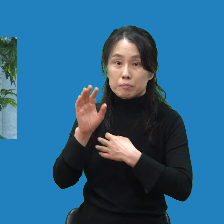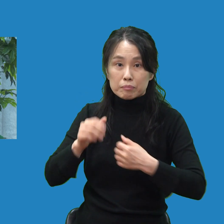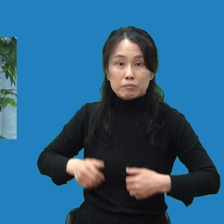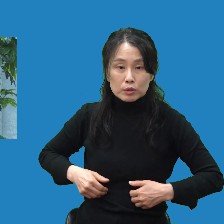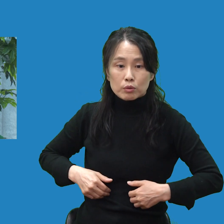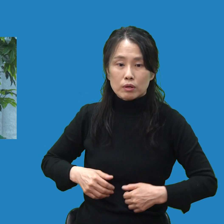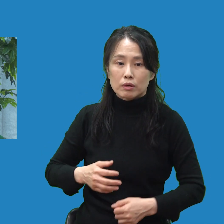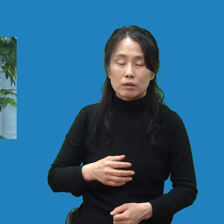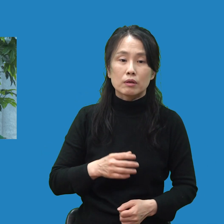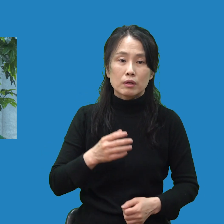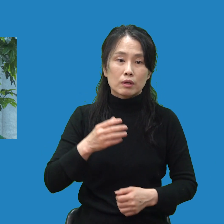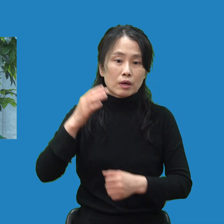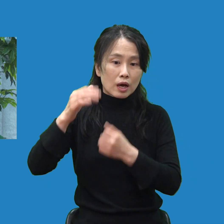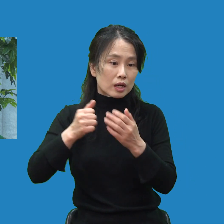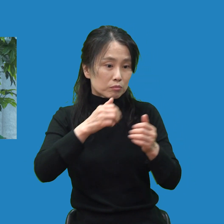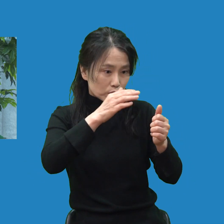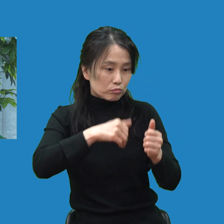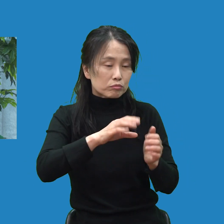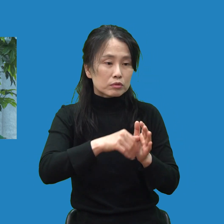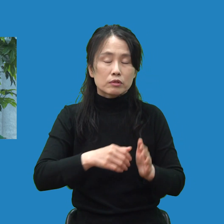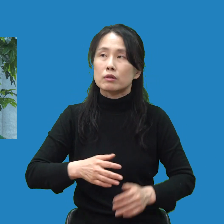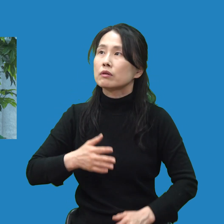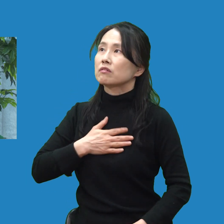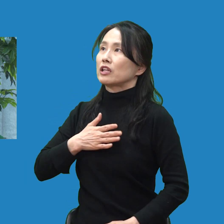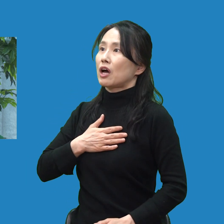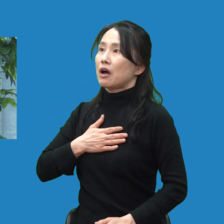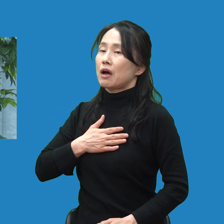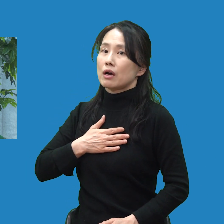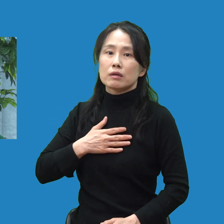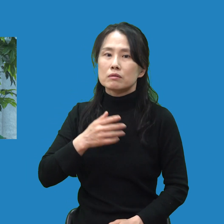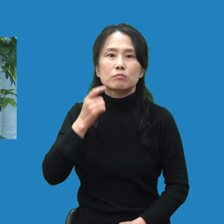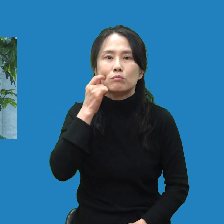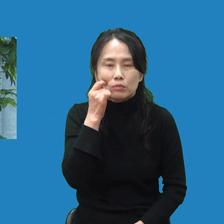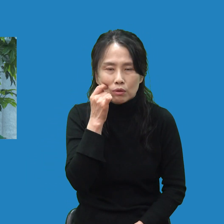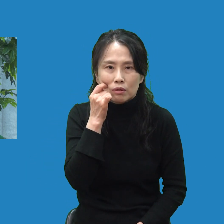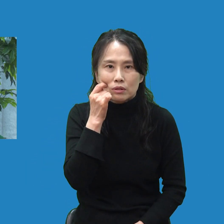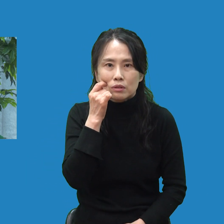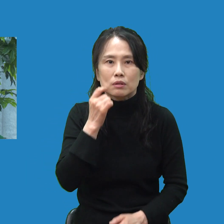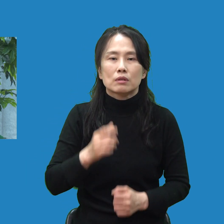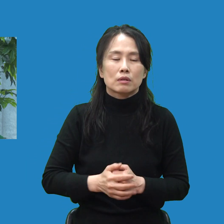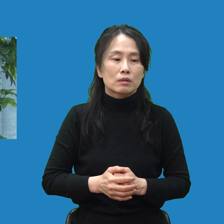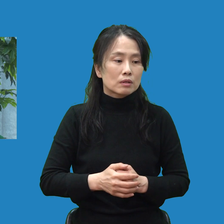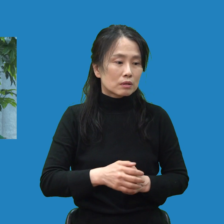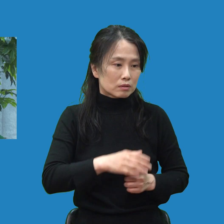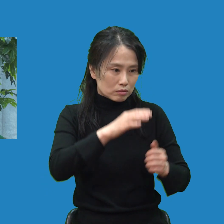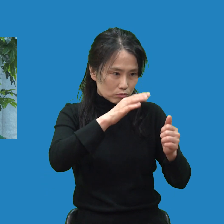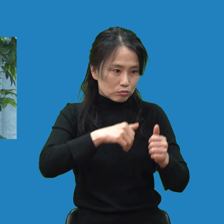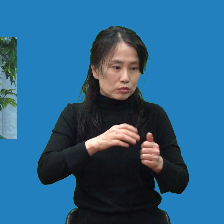못하지요. hin내니 예, 제가 여기 있습니다 말씀하옵소서.